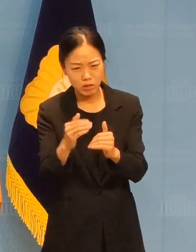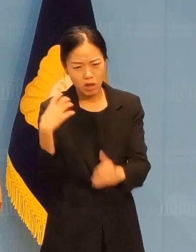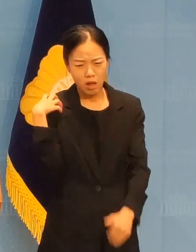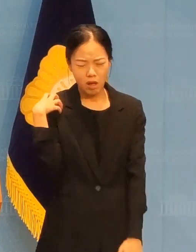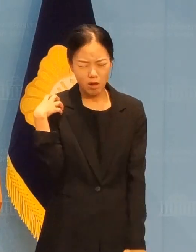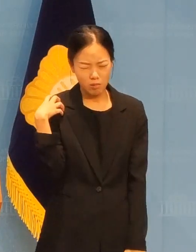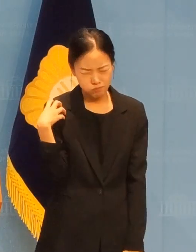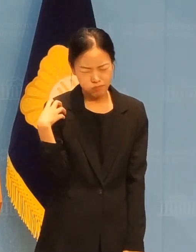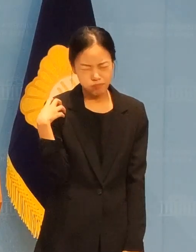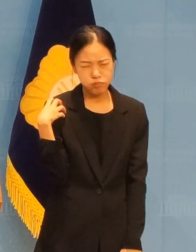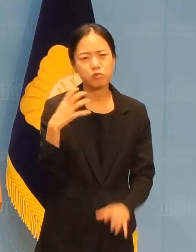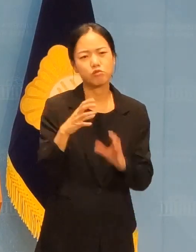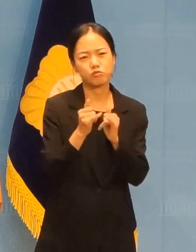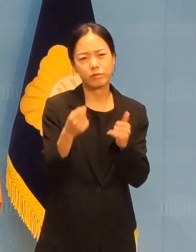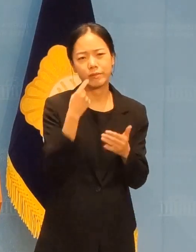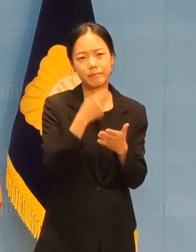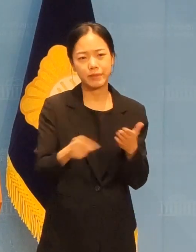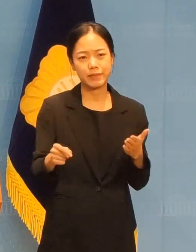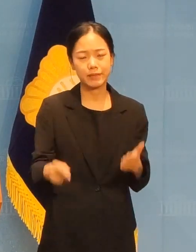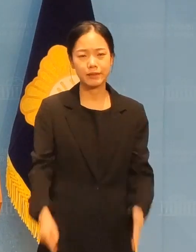국민 몫이 됩니다.